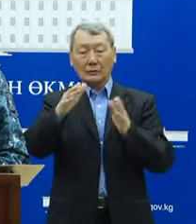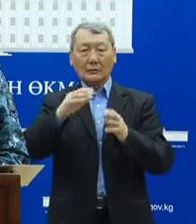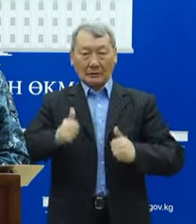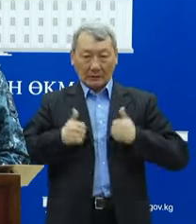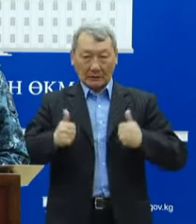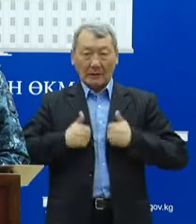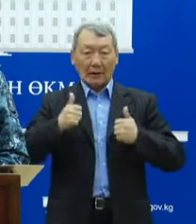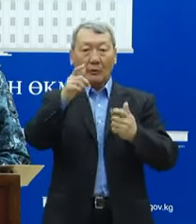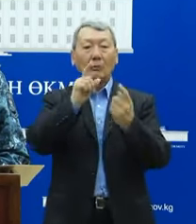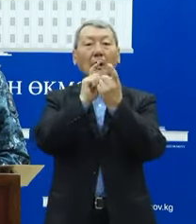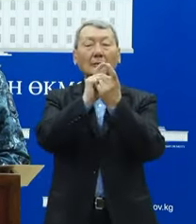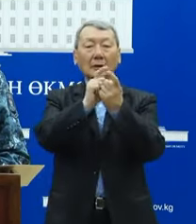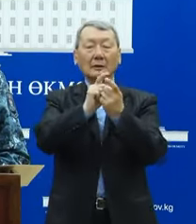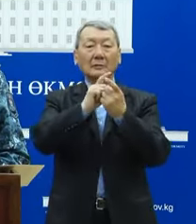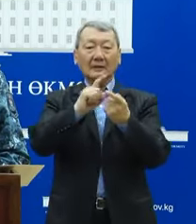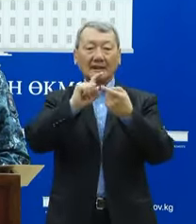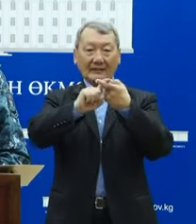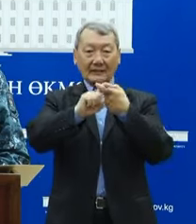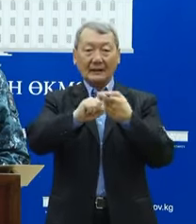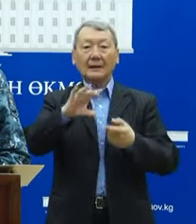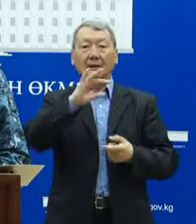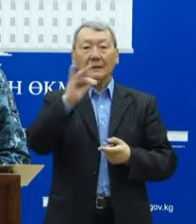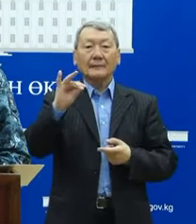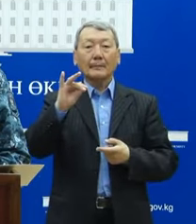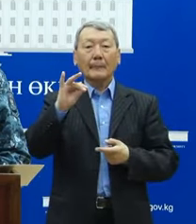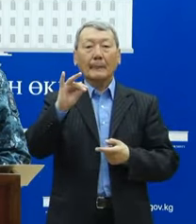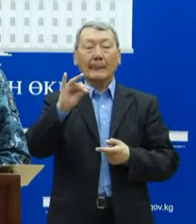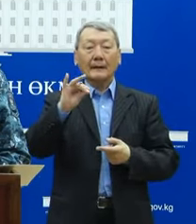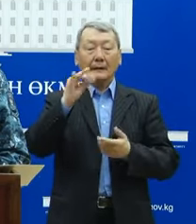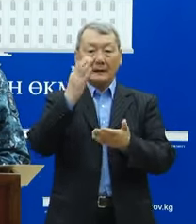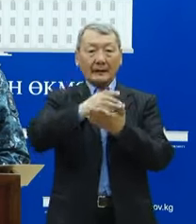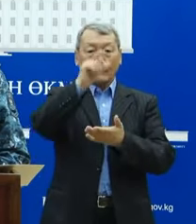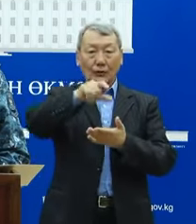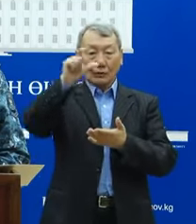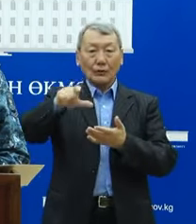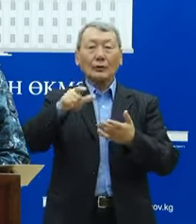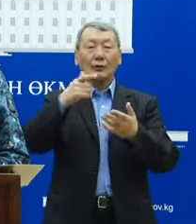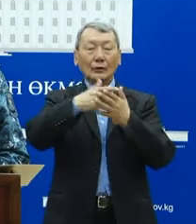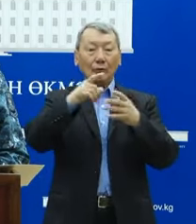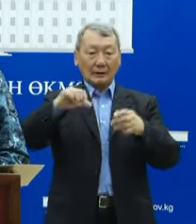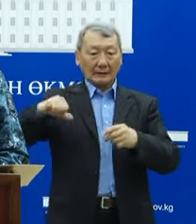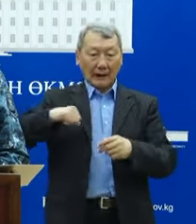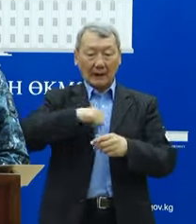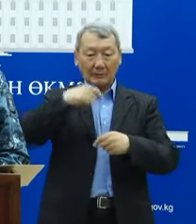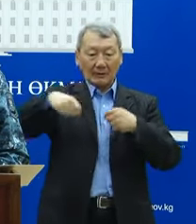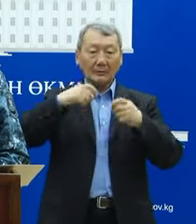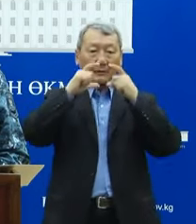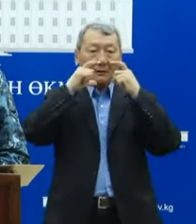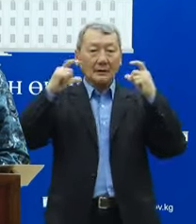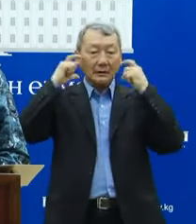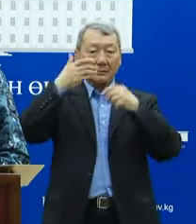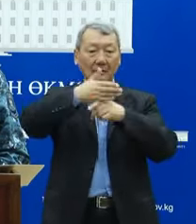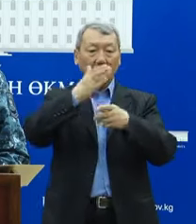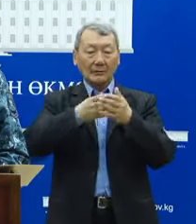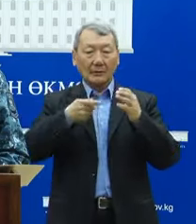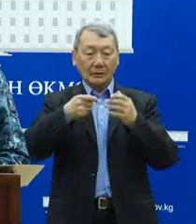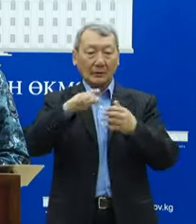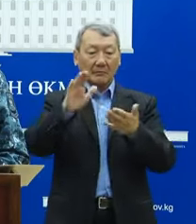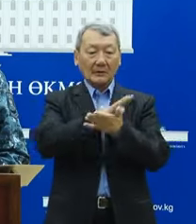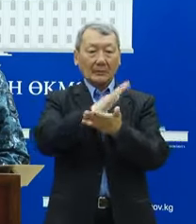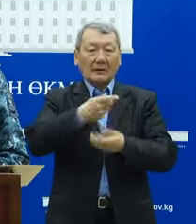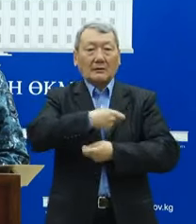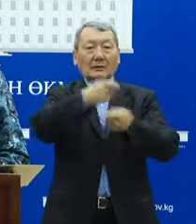рук, по борьбе с инфекцией. И даже есть граждане, которые шьют маски, пекут хлеб, бесплатно